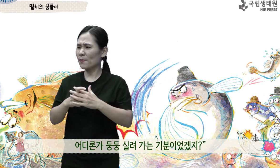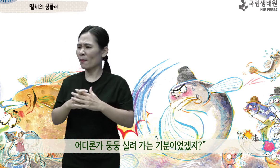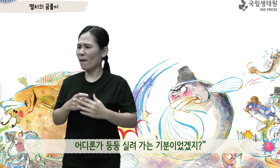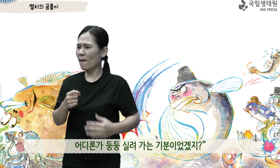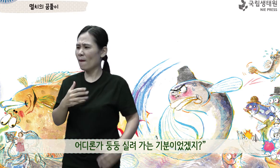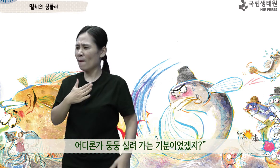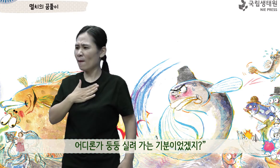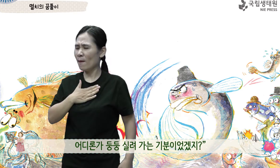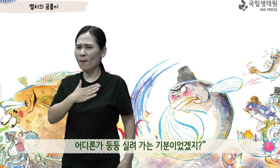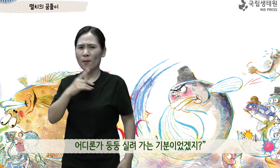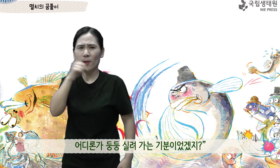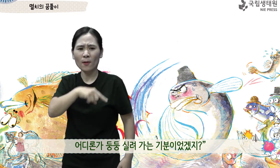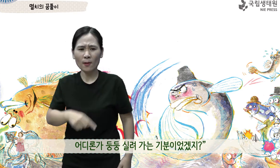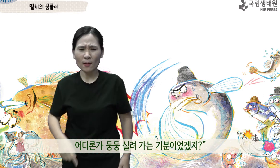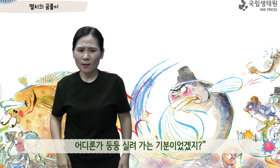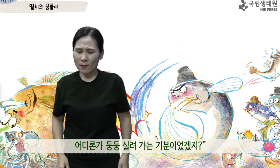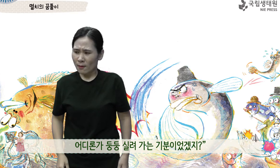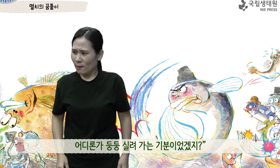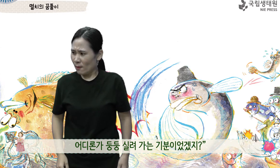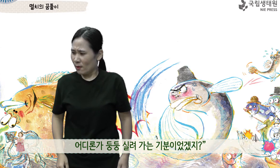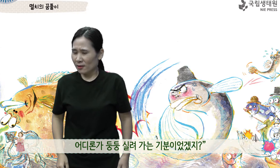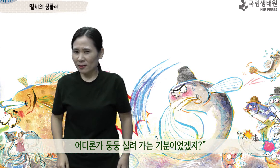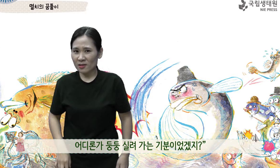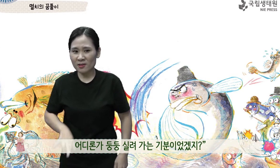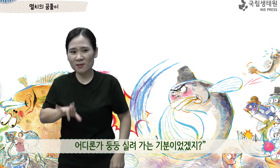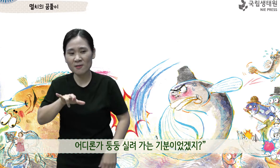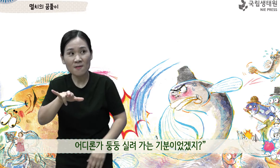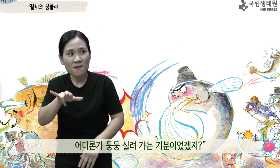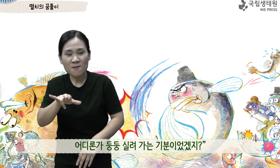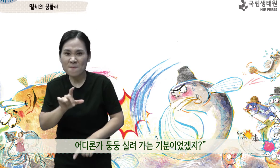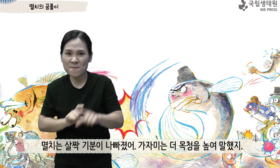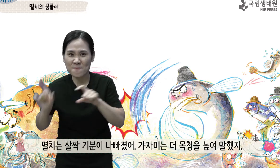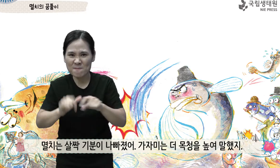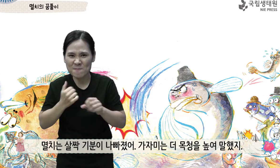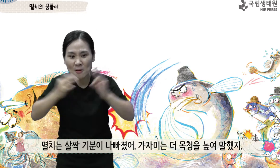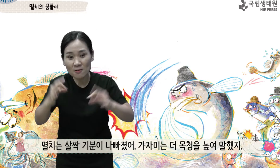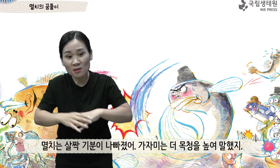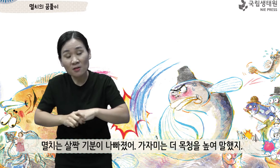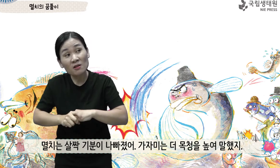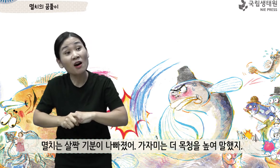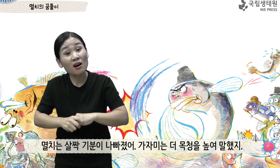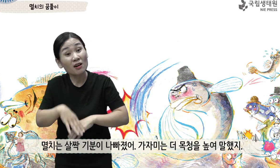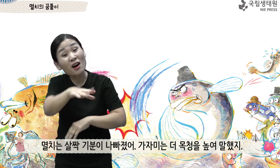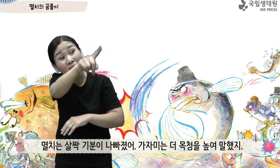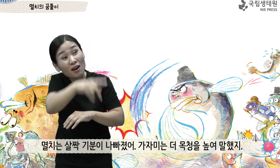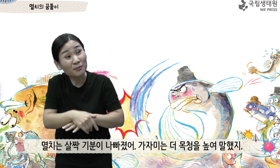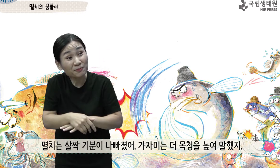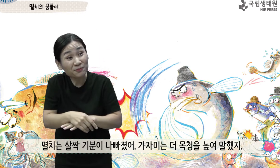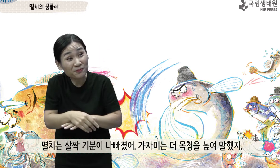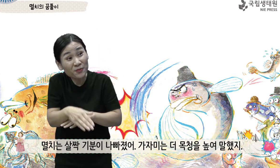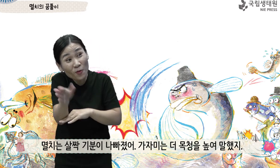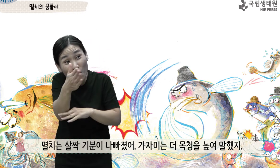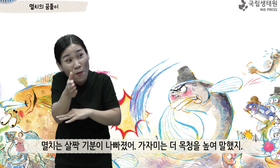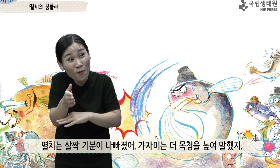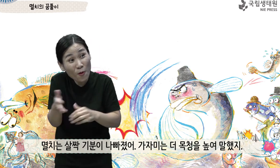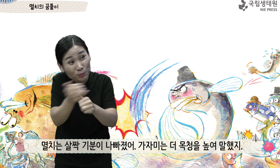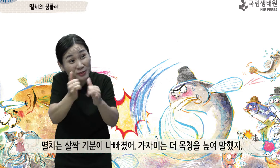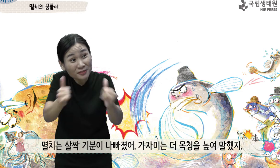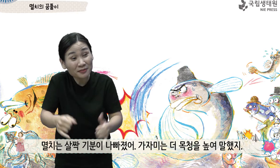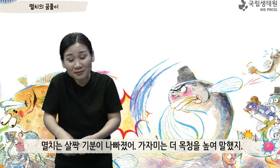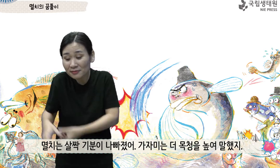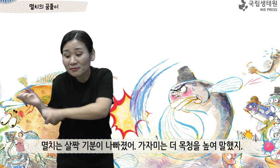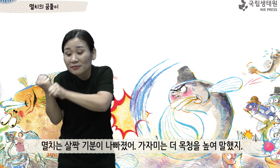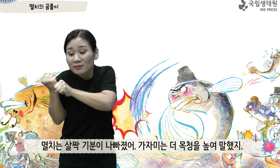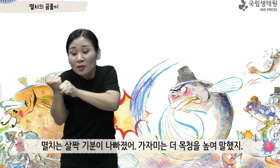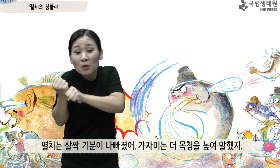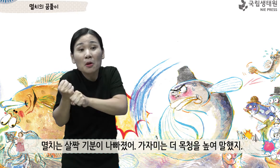어디론가 둥둥 실려가는 기분이었겠지. 멸치는 살짝 기분이 나빠졌어.